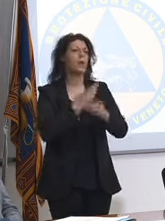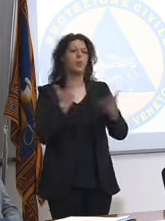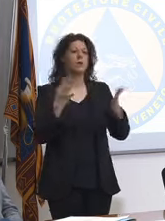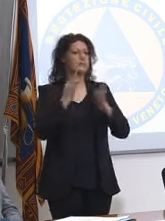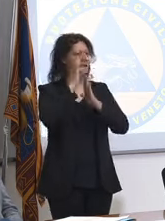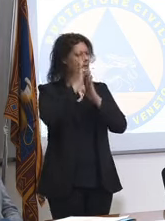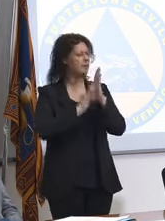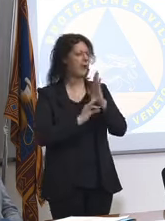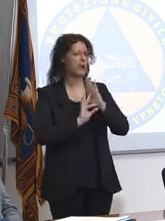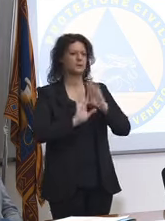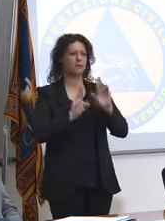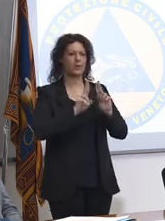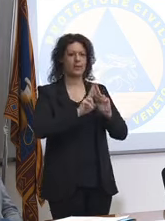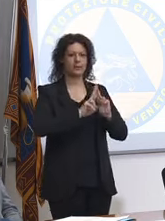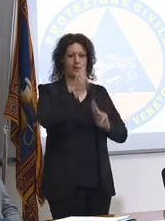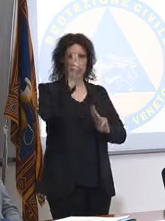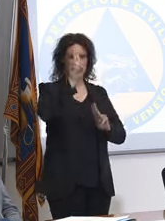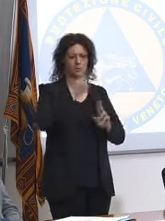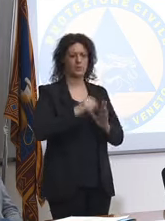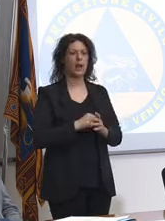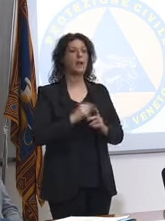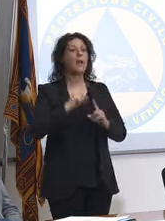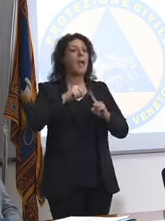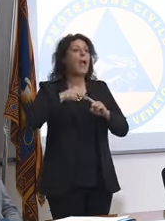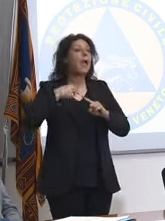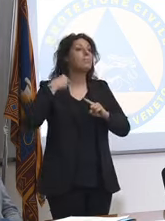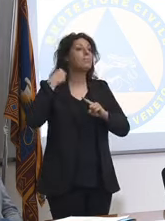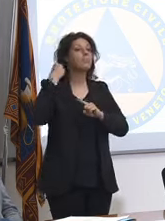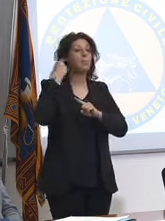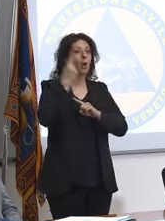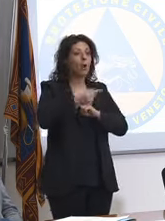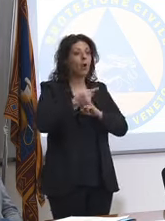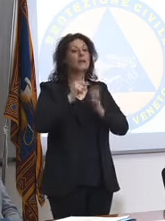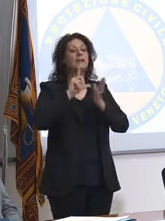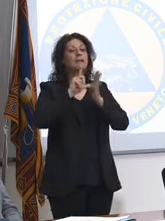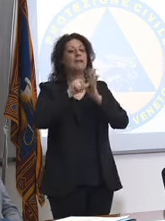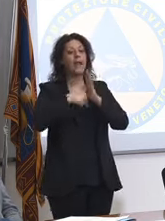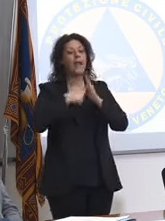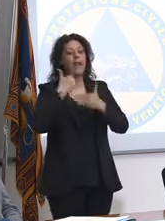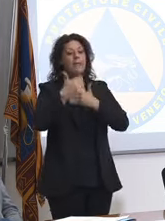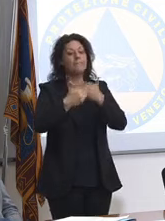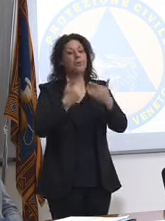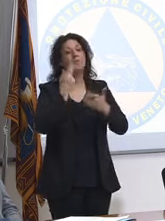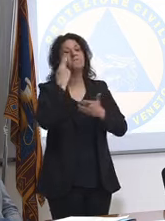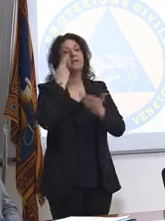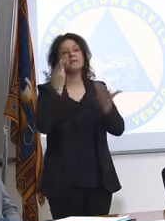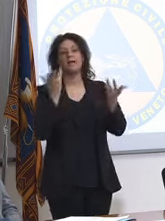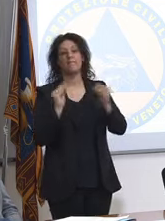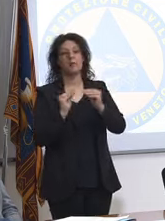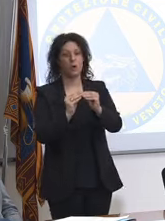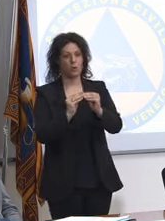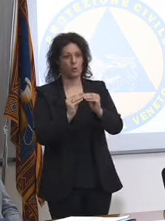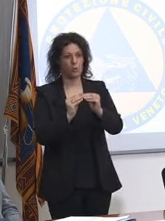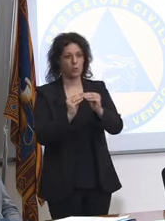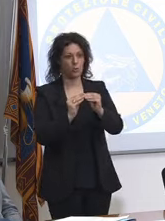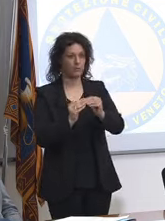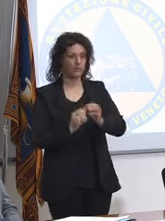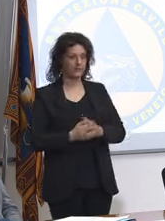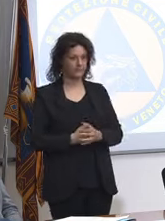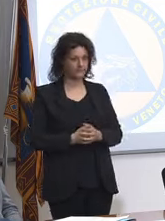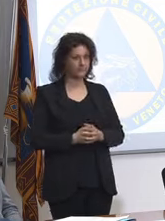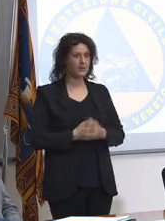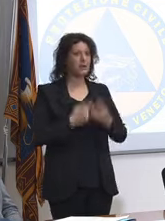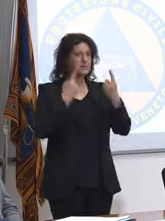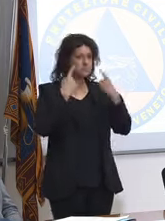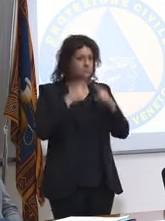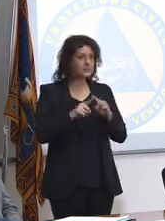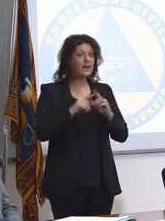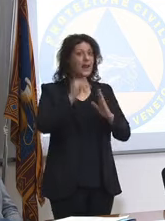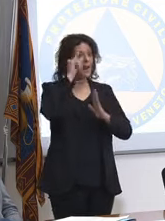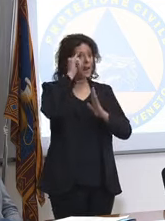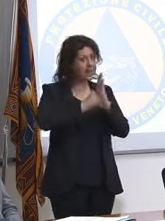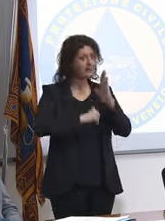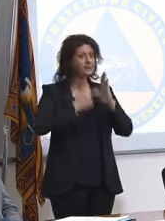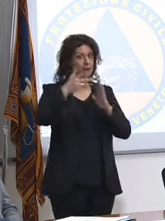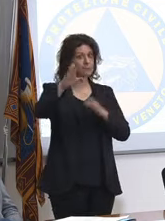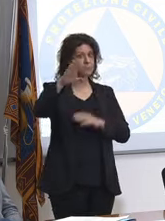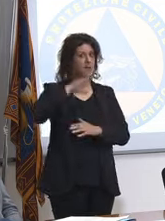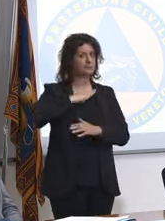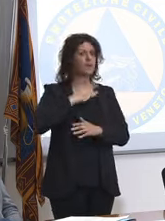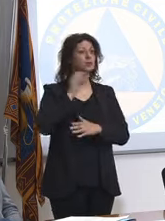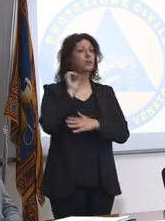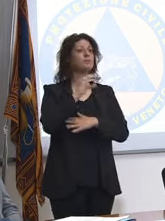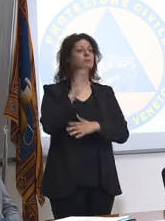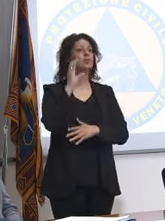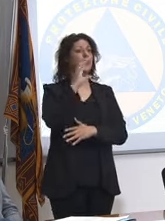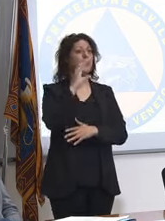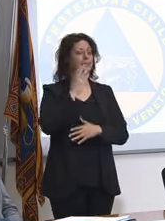e poi nel tempo si sarebbe visto il da farsi. Questo è il contenuto della lettera del professor Crisanti.